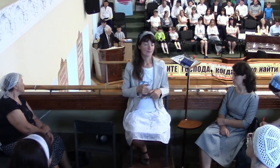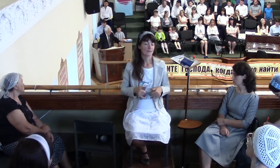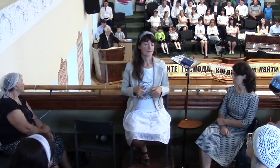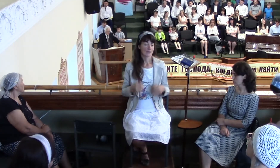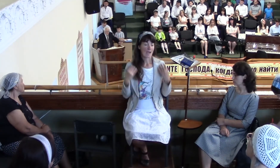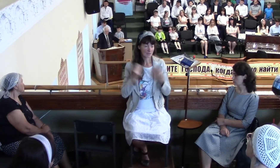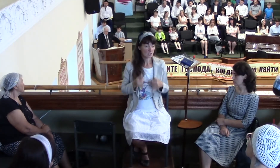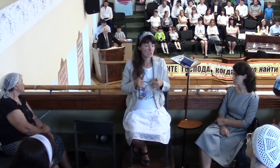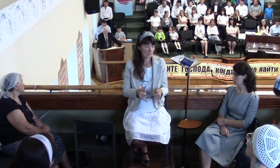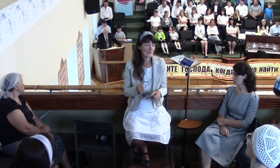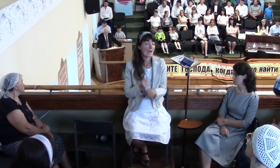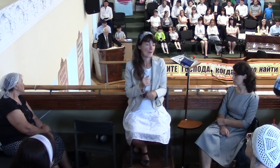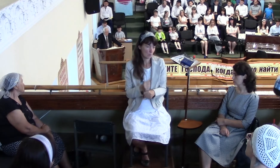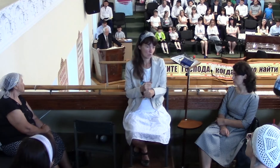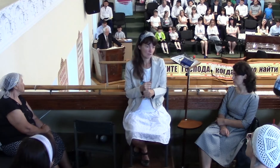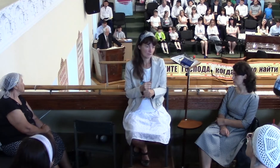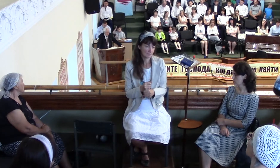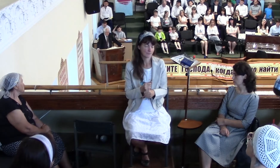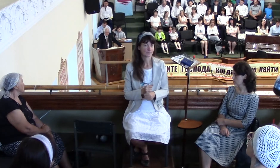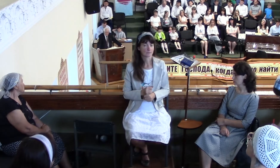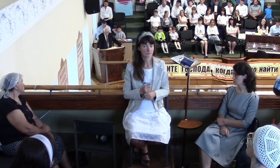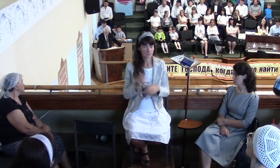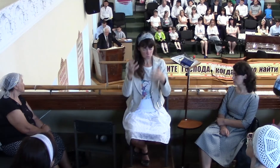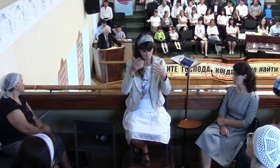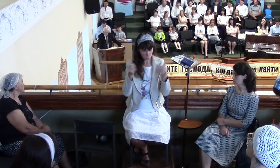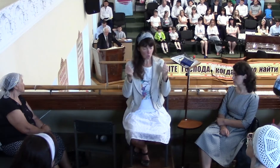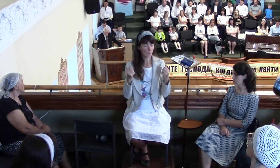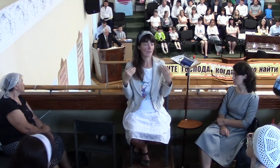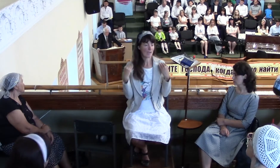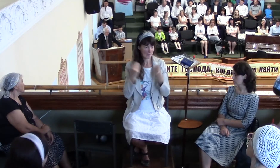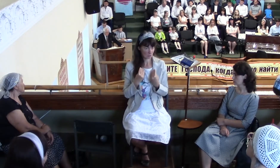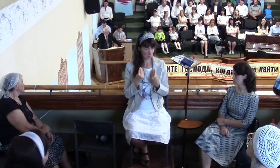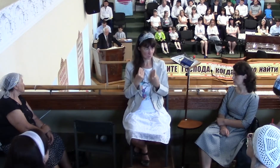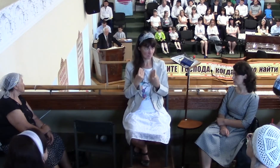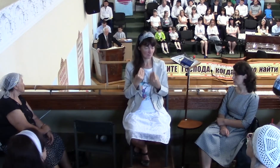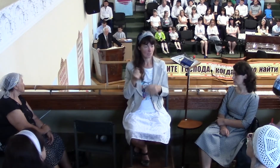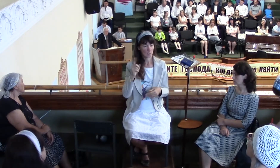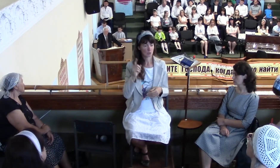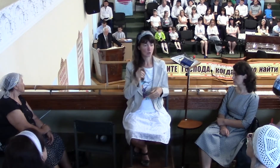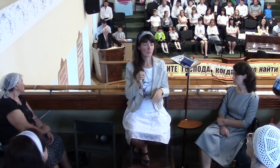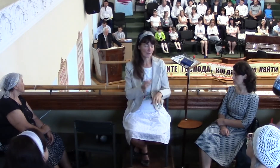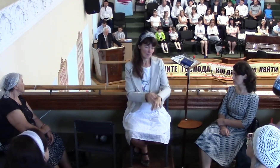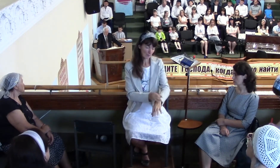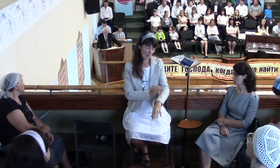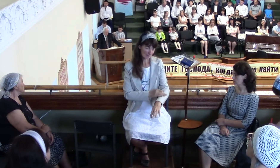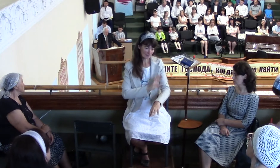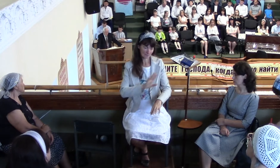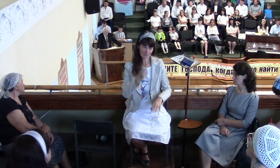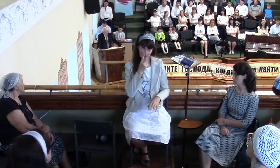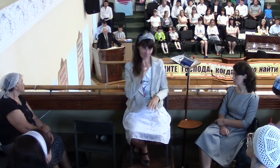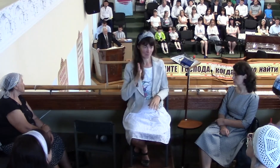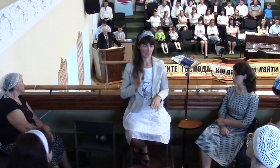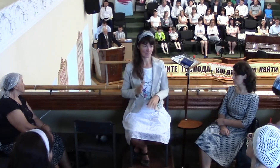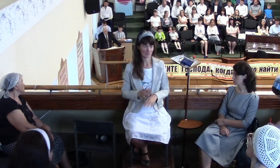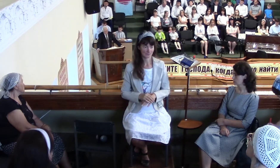что и темный костюм такой рабочий, и все там где-то зацепилось, но незаметно.